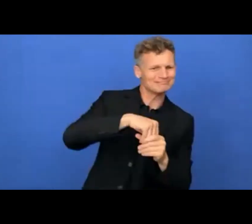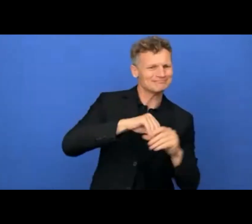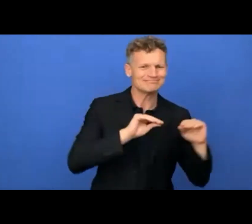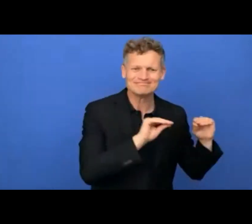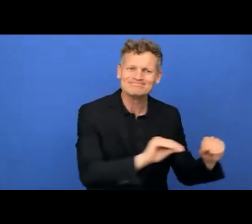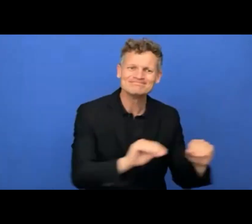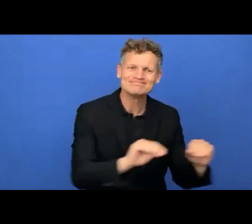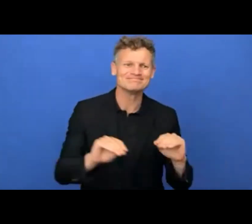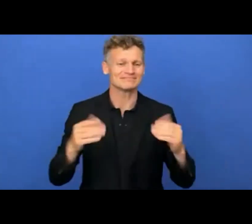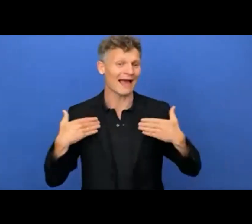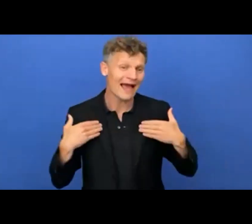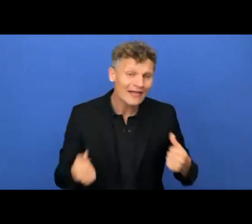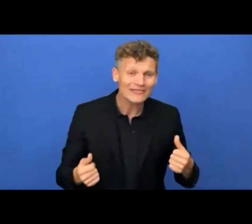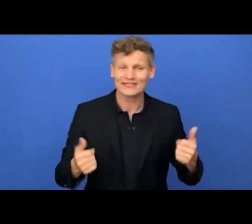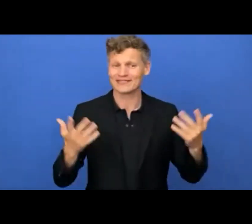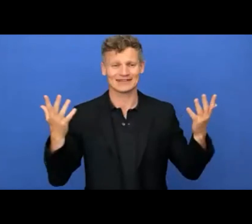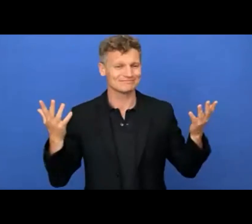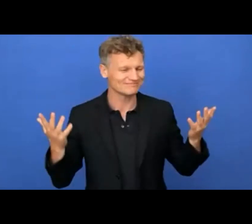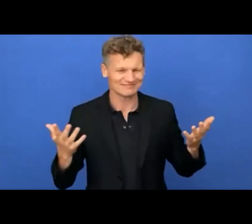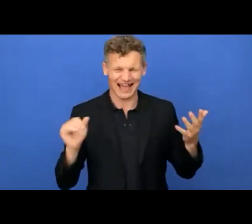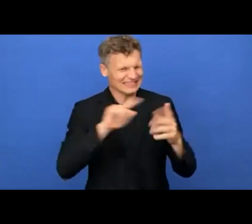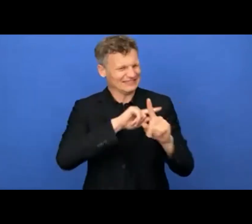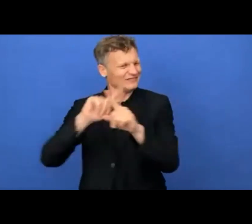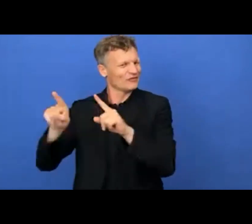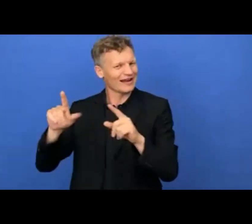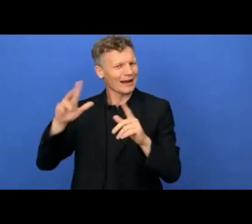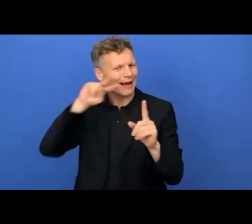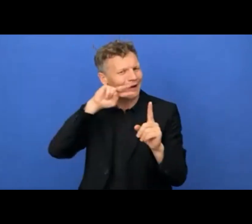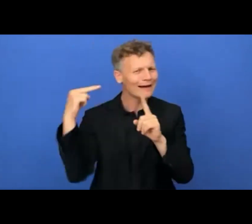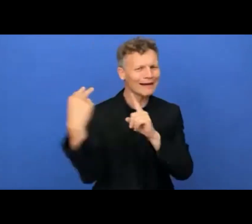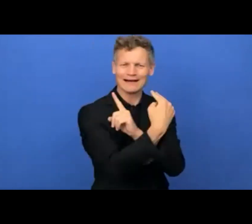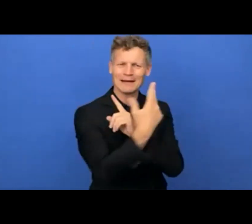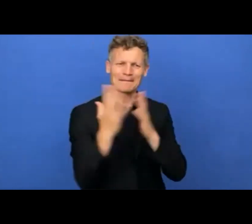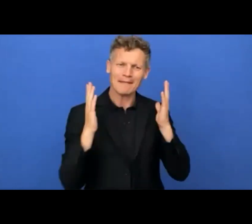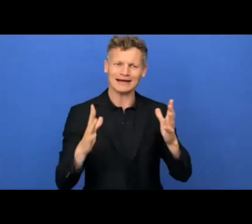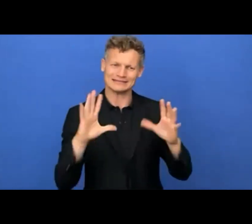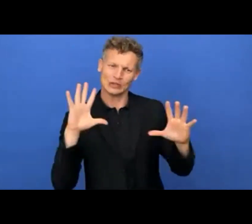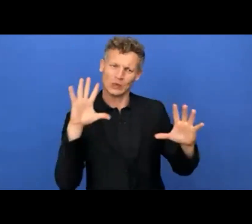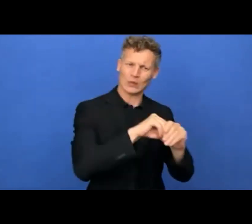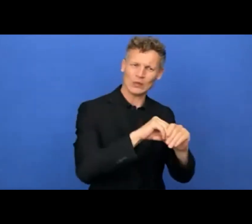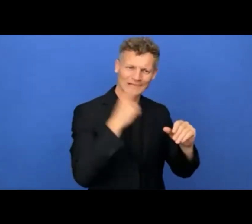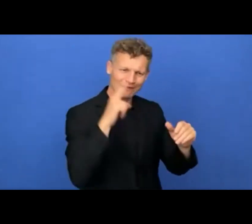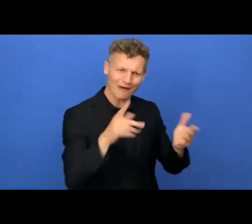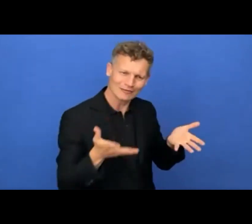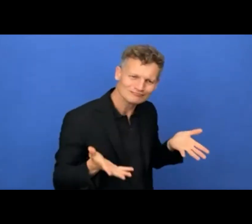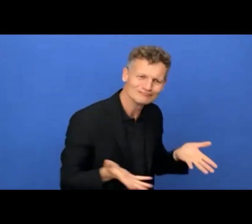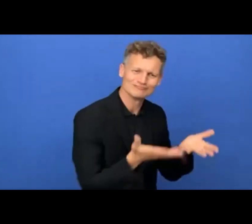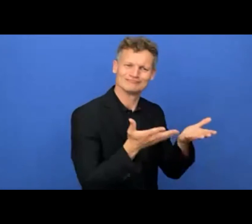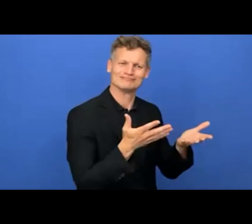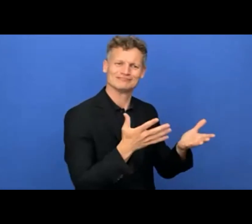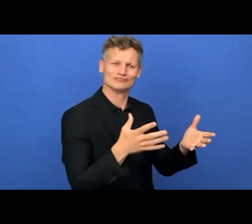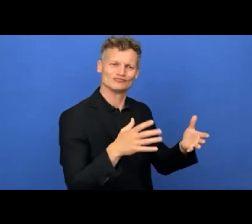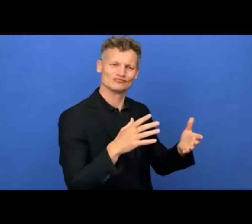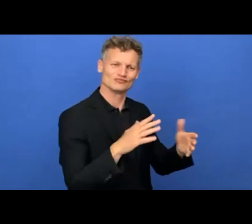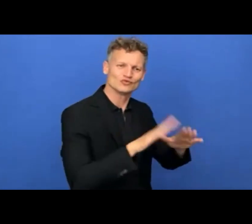mais également leur bien-être, leur santé, tout ce qui va les accompagner tout au long de leur vie. Et c'est ça qu'on doit mettre au